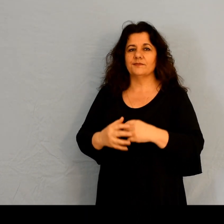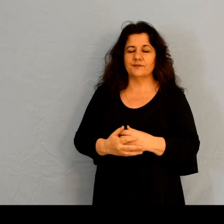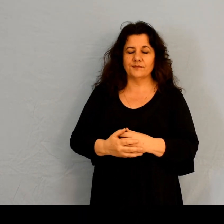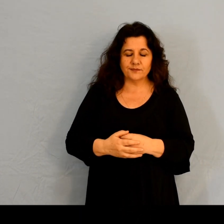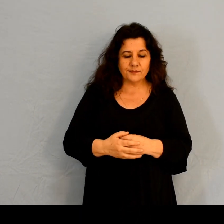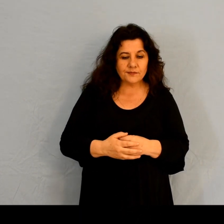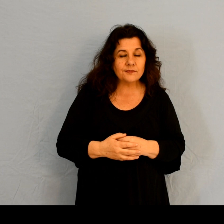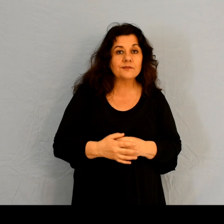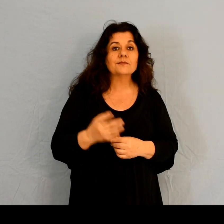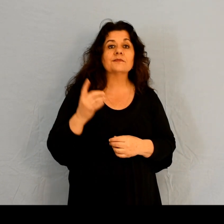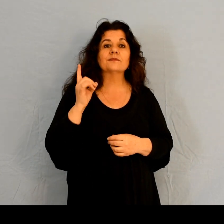Siméon les bénit.